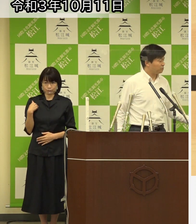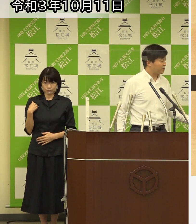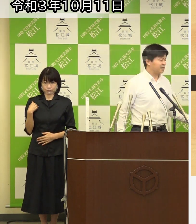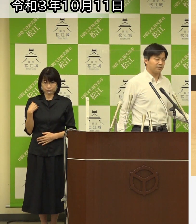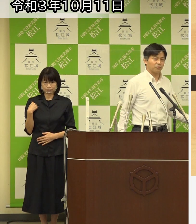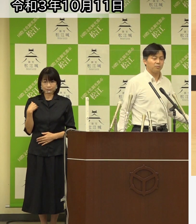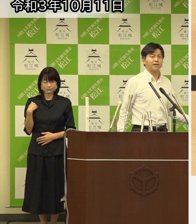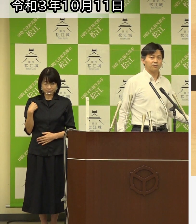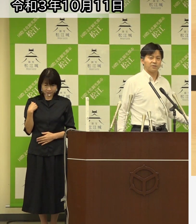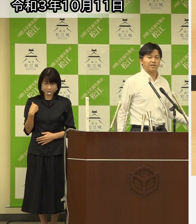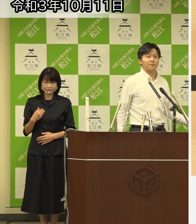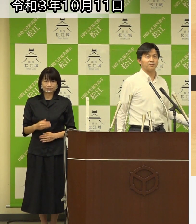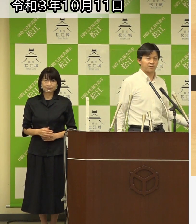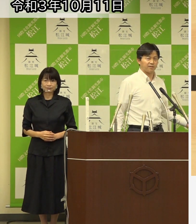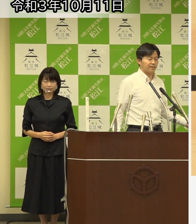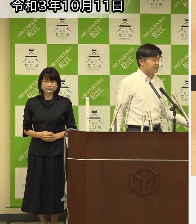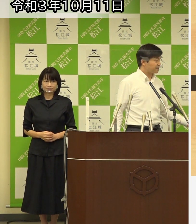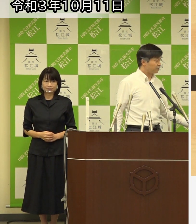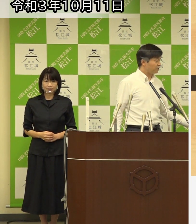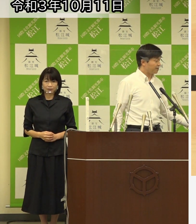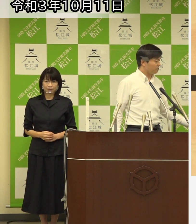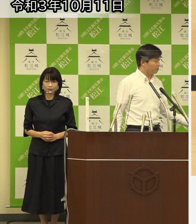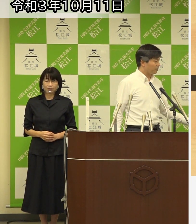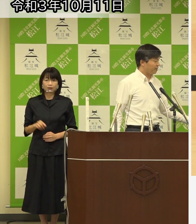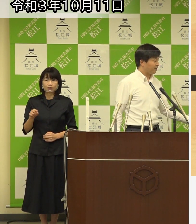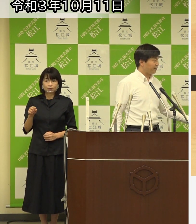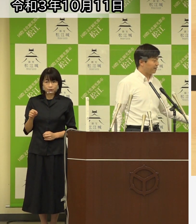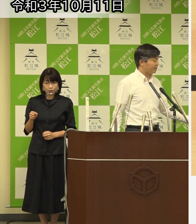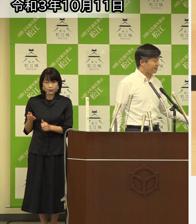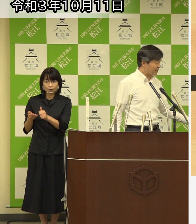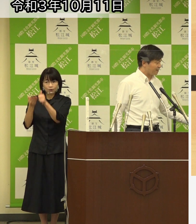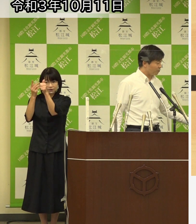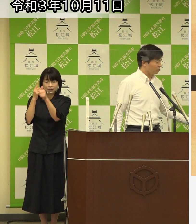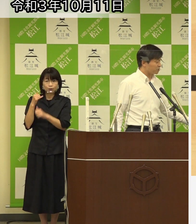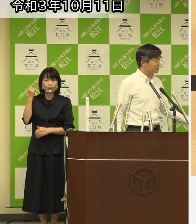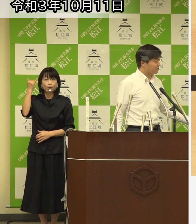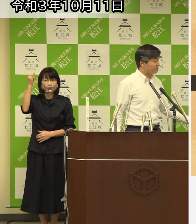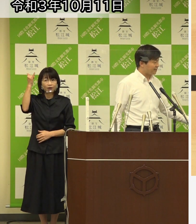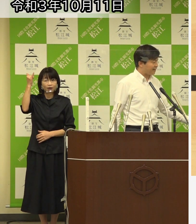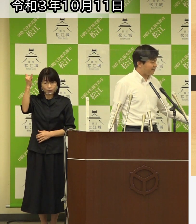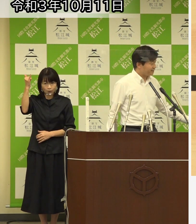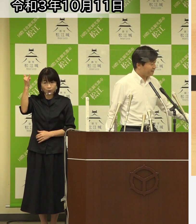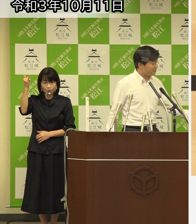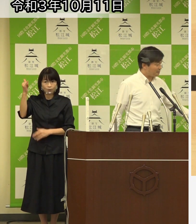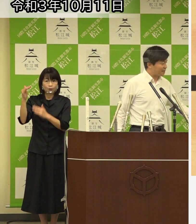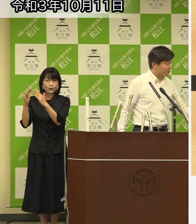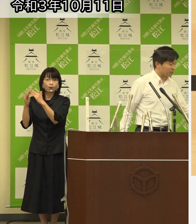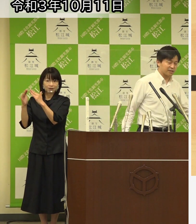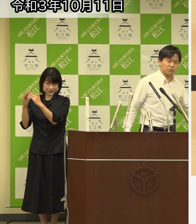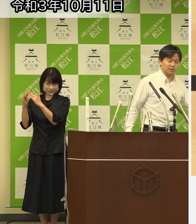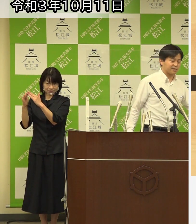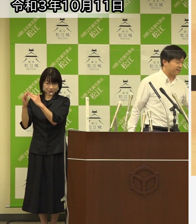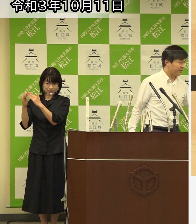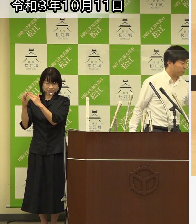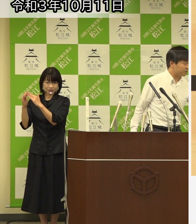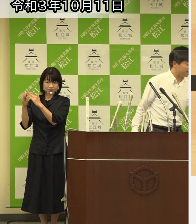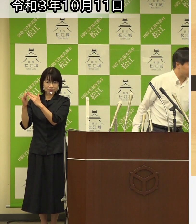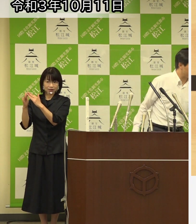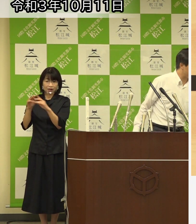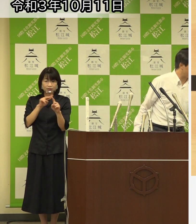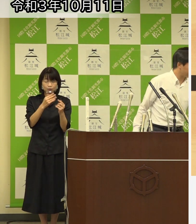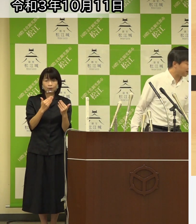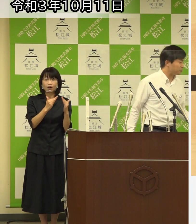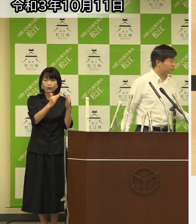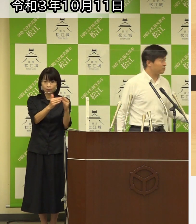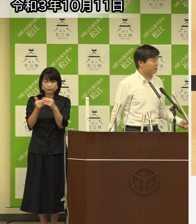さんを迎えに行くことも可能になりますし、里親の方のご自宅から毎日と同じようにですね幼稚園や